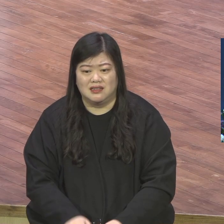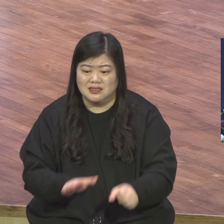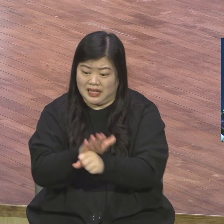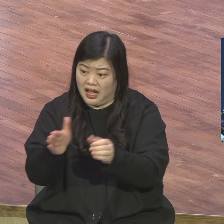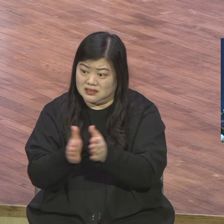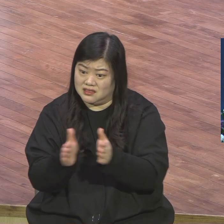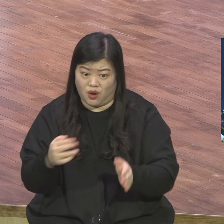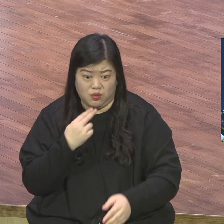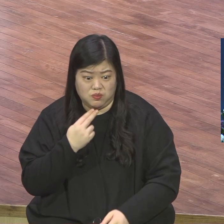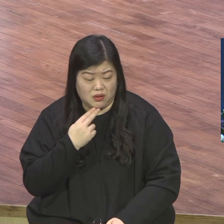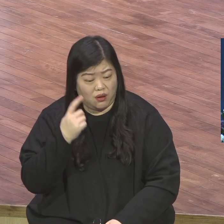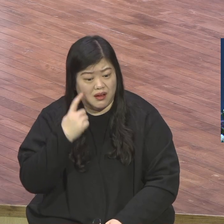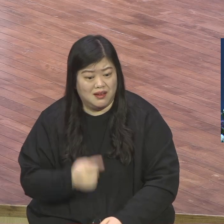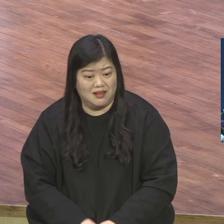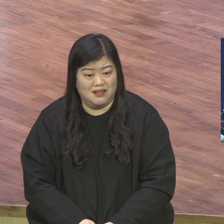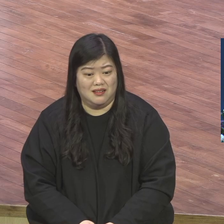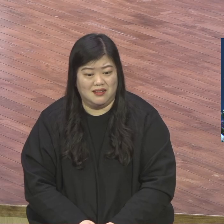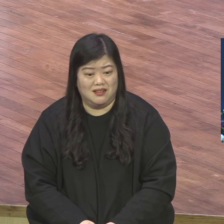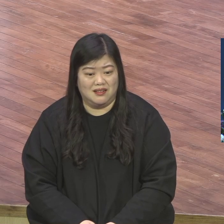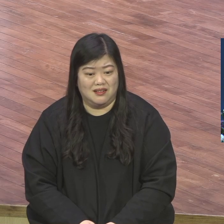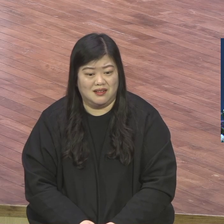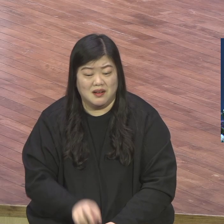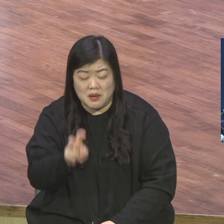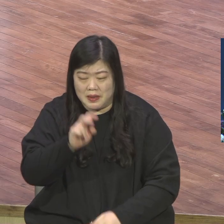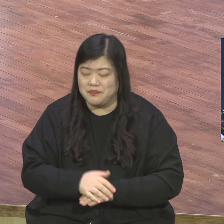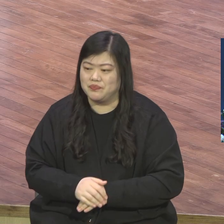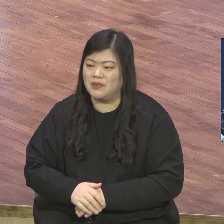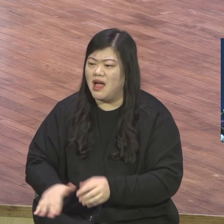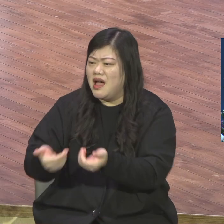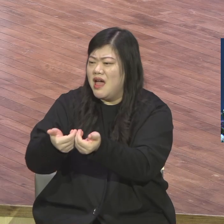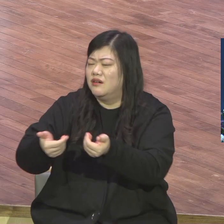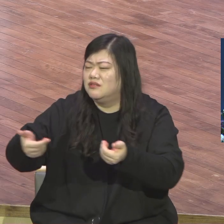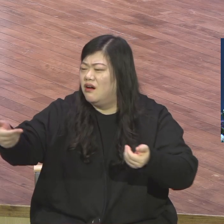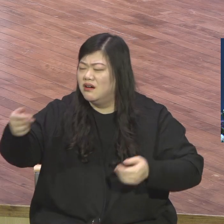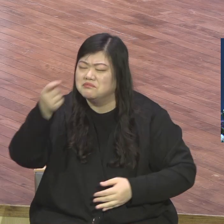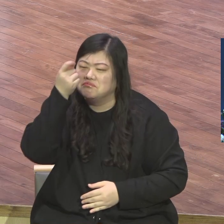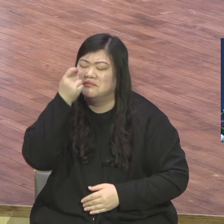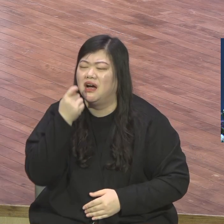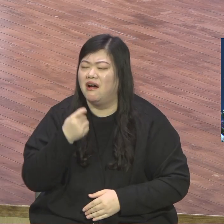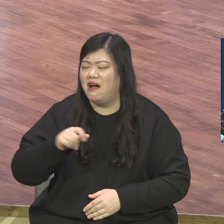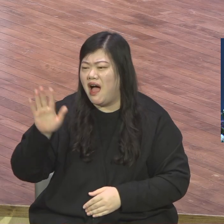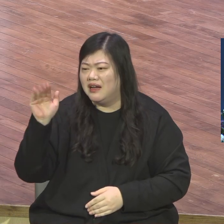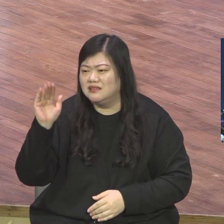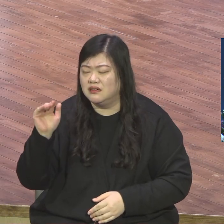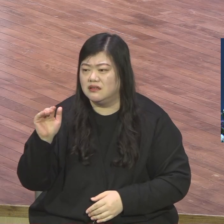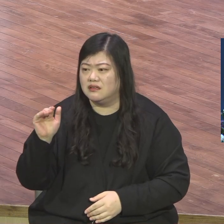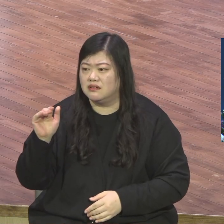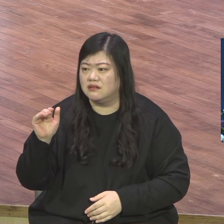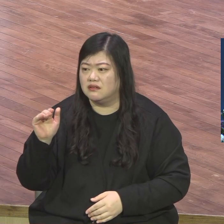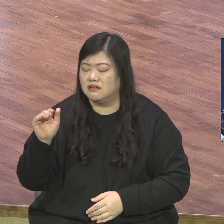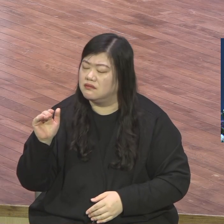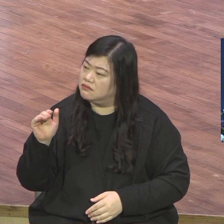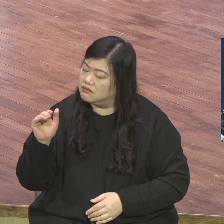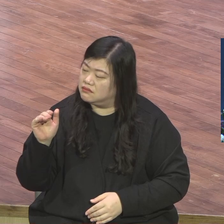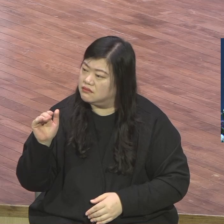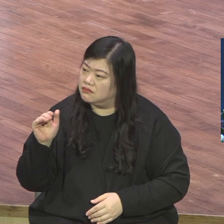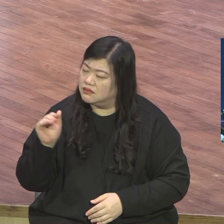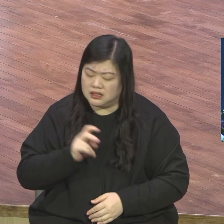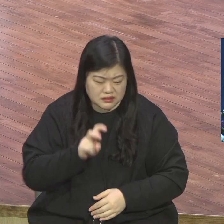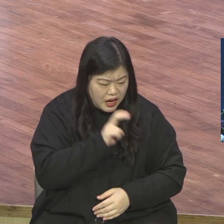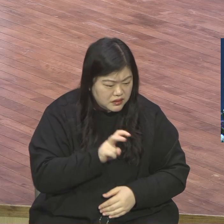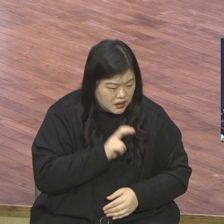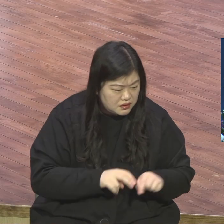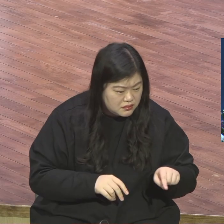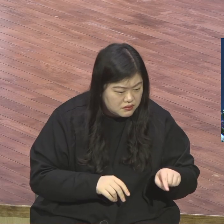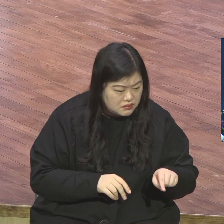그러니까 그런데 빠져나오면 계속 떠나고 울고 그런다니까. 찬양은 그러니까 하나도 없어요. 하나님을 찬양하고 내